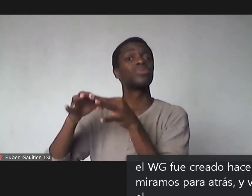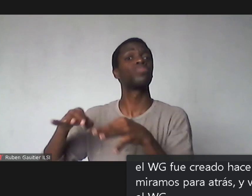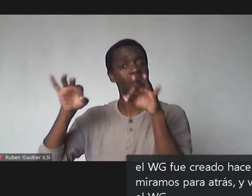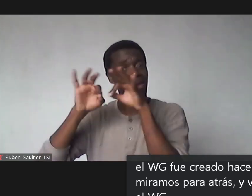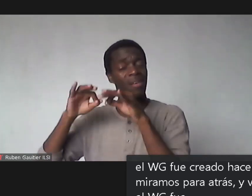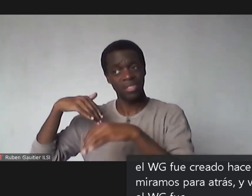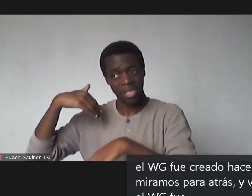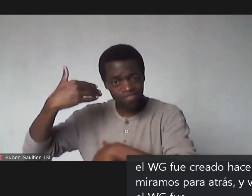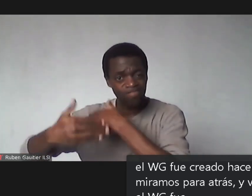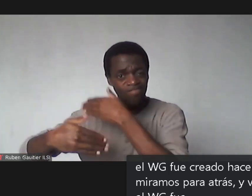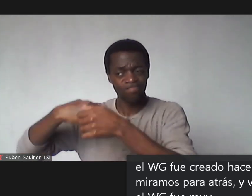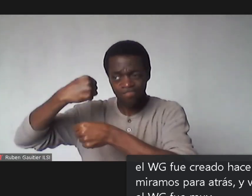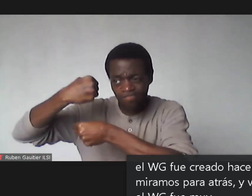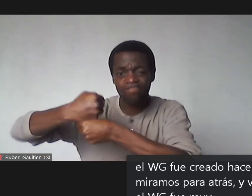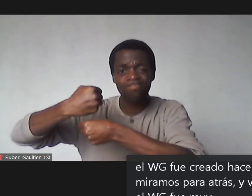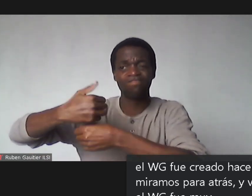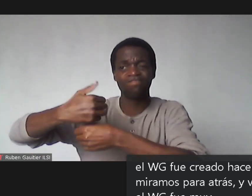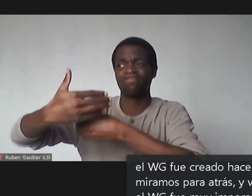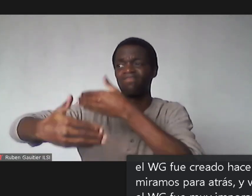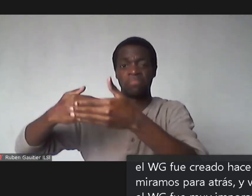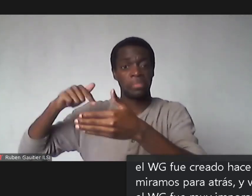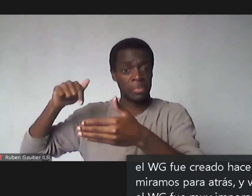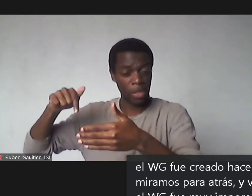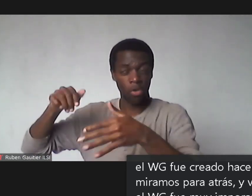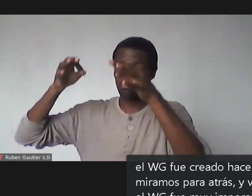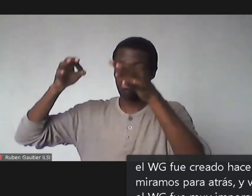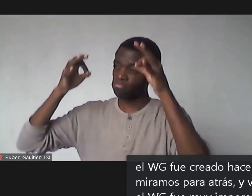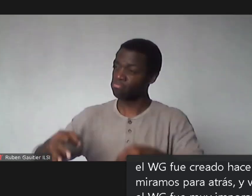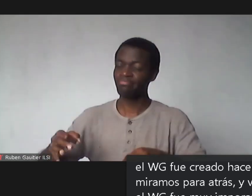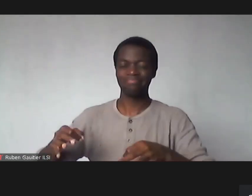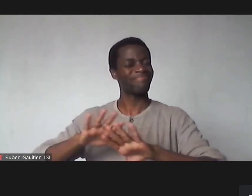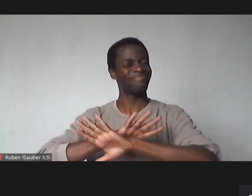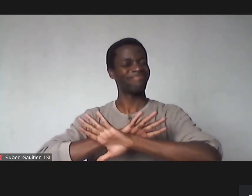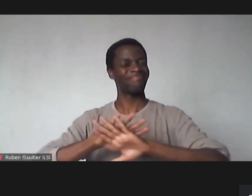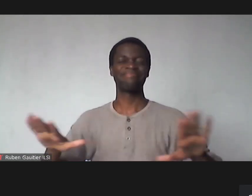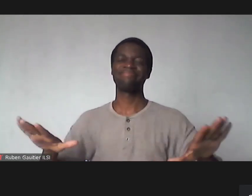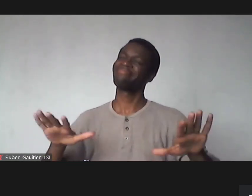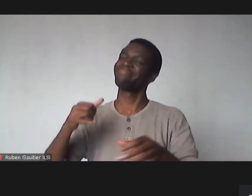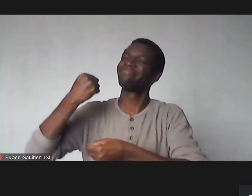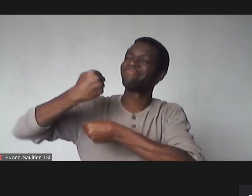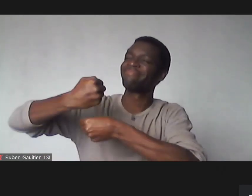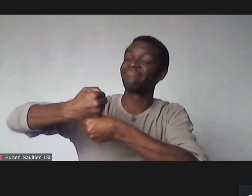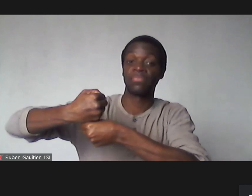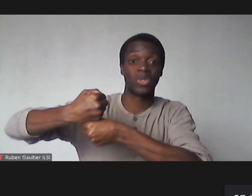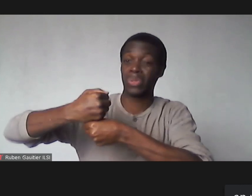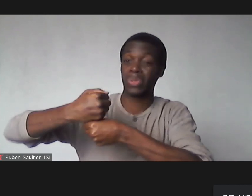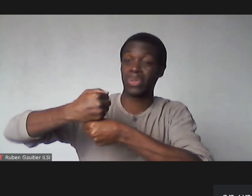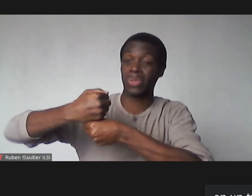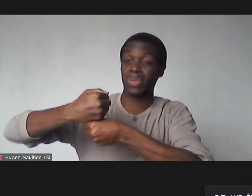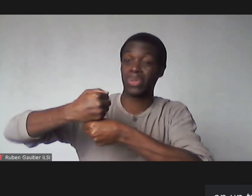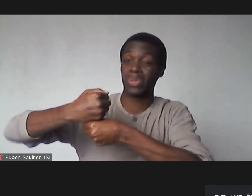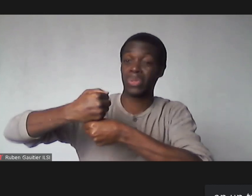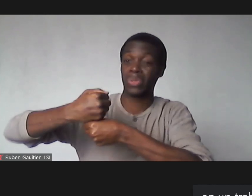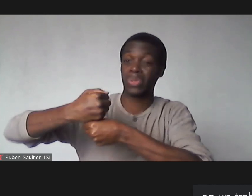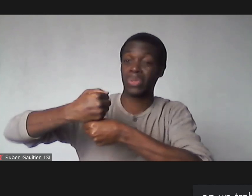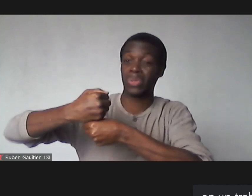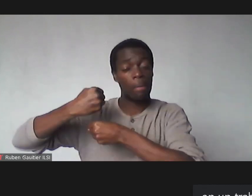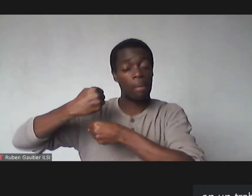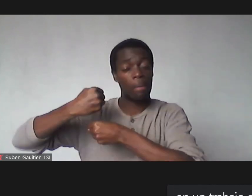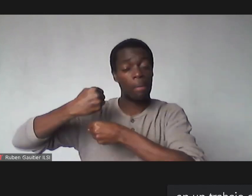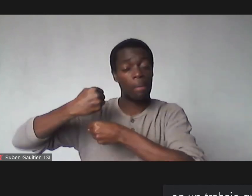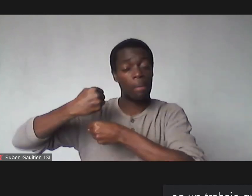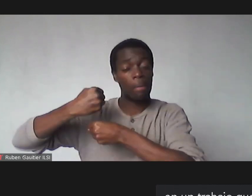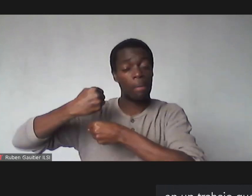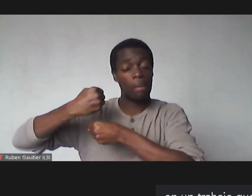Es un trabajo que todavía no está completo, es un trabajo que es muy grande todavía, pero se empezó con el Washington Group y también es muy,